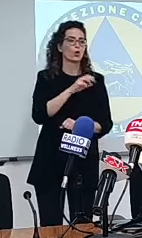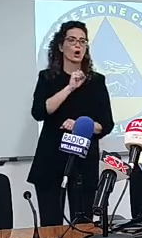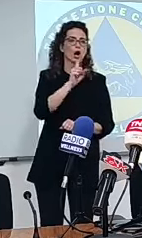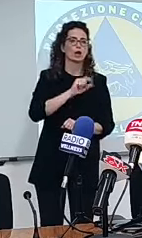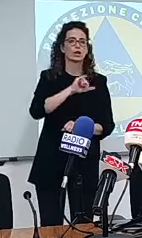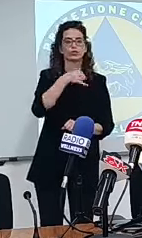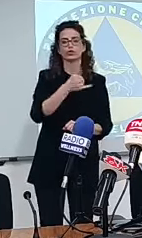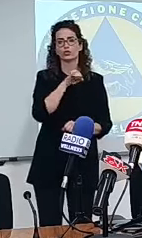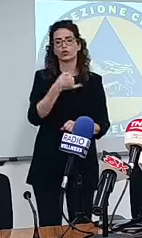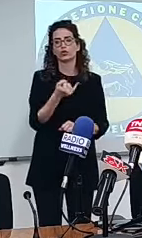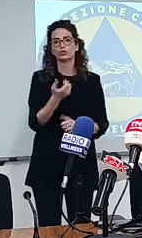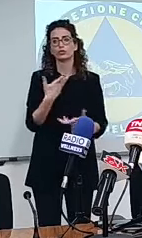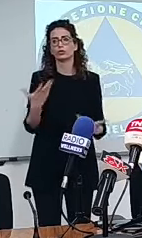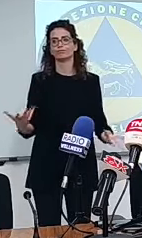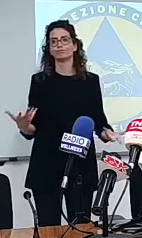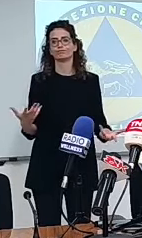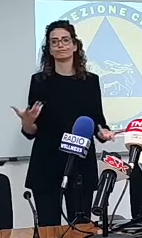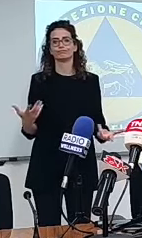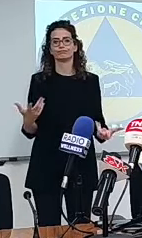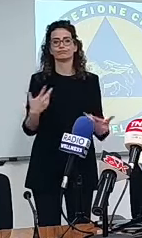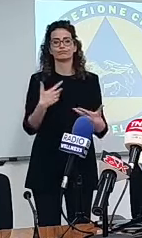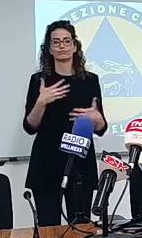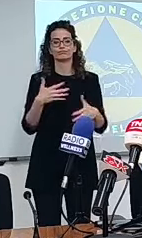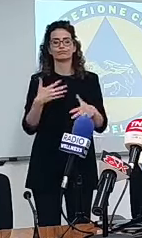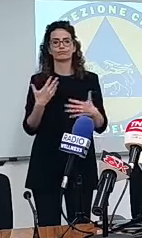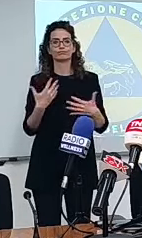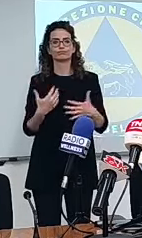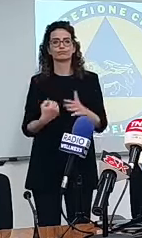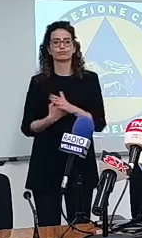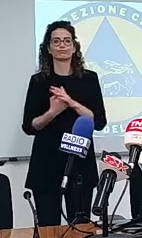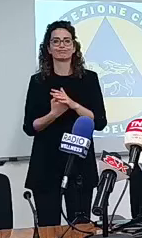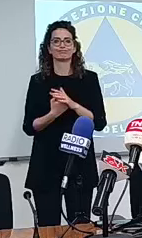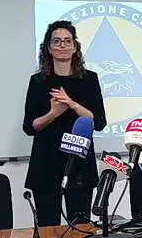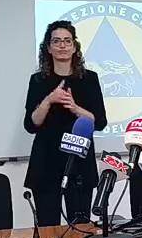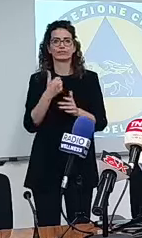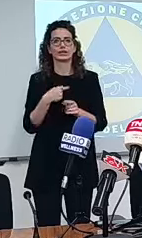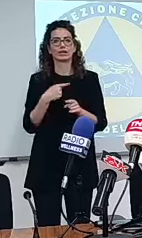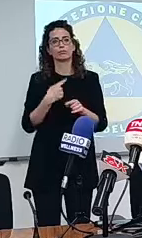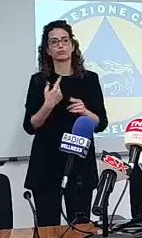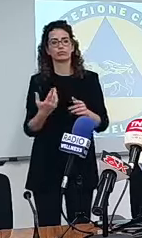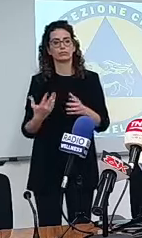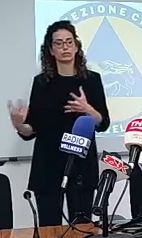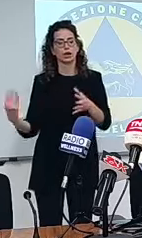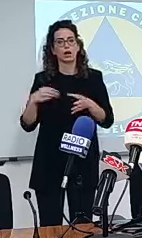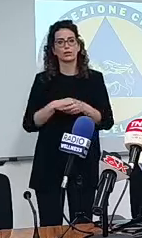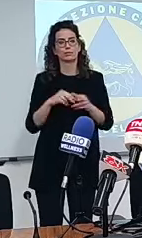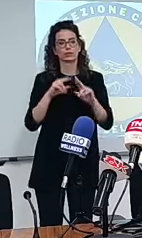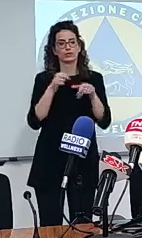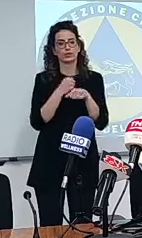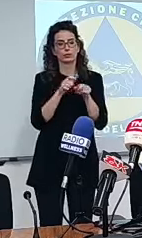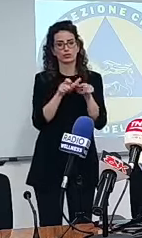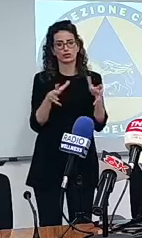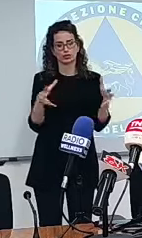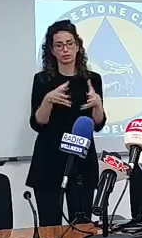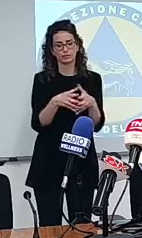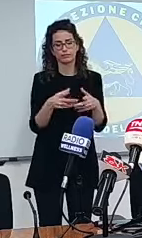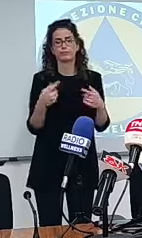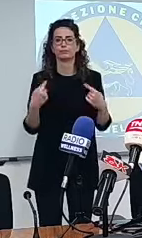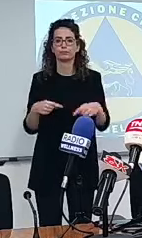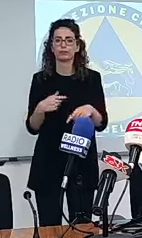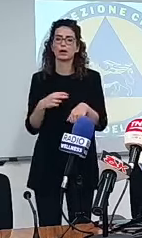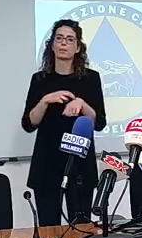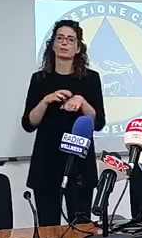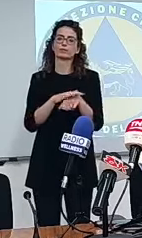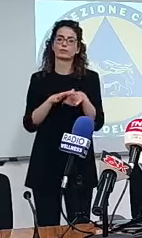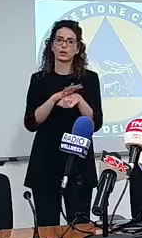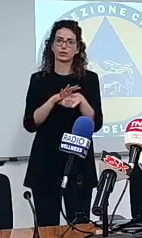Johnson, non ha neanche più senso partecipare, e si sarebbero accodati anche i farmacisti. Allora, per quanto riguarda i medici di